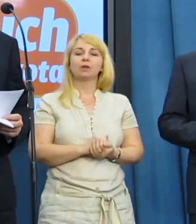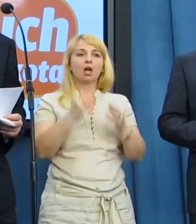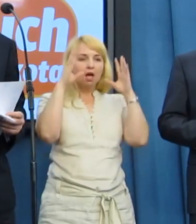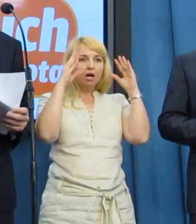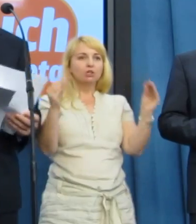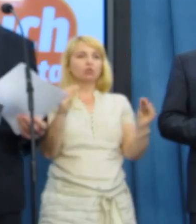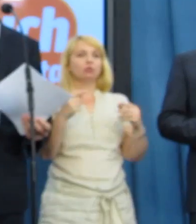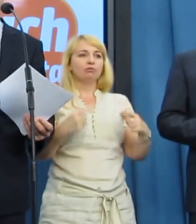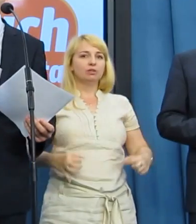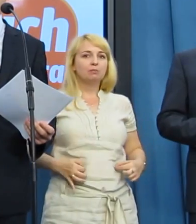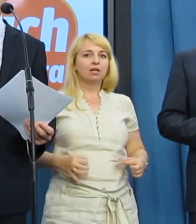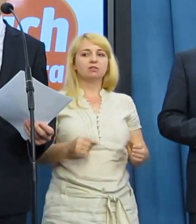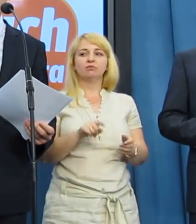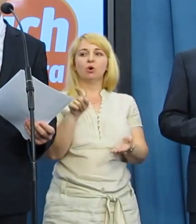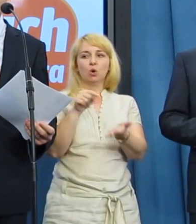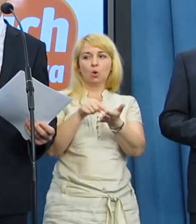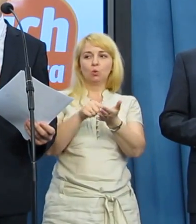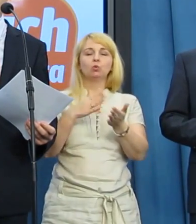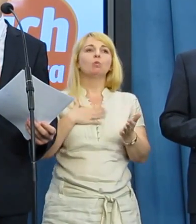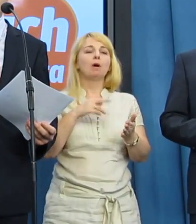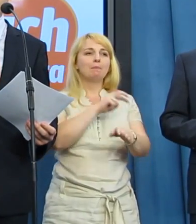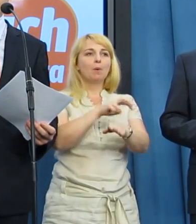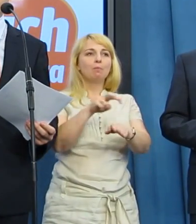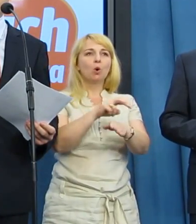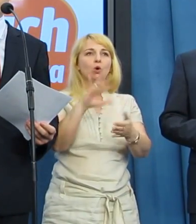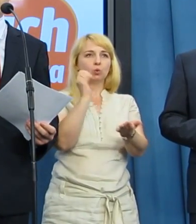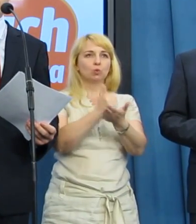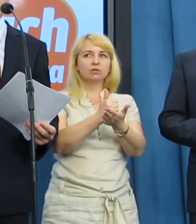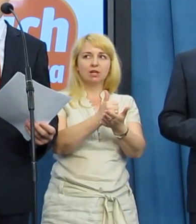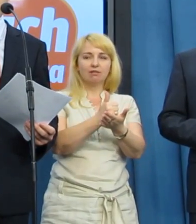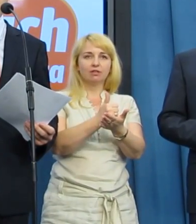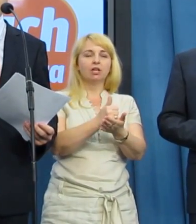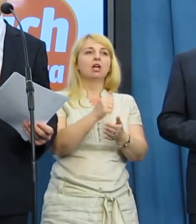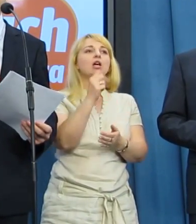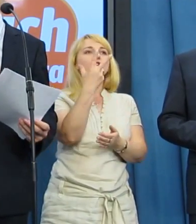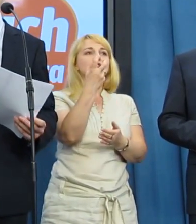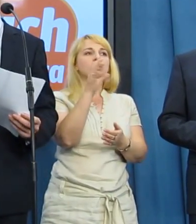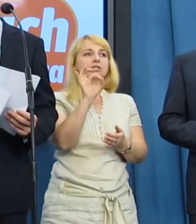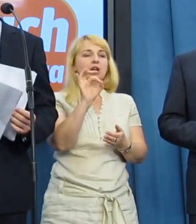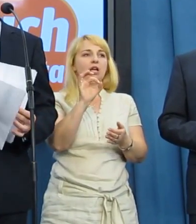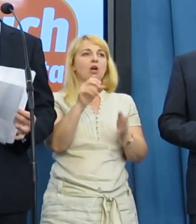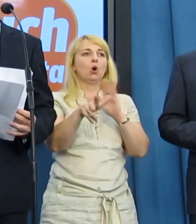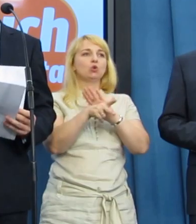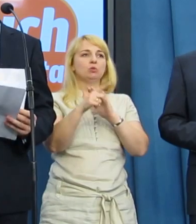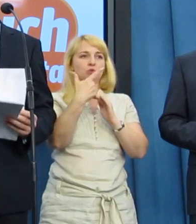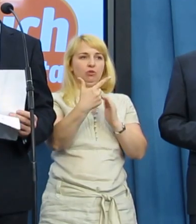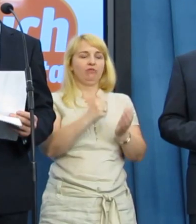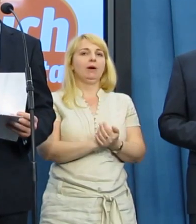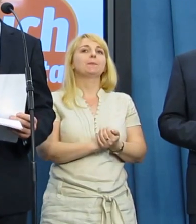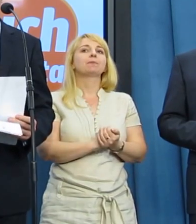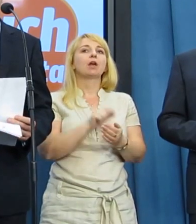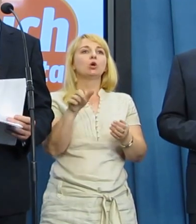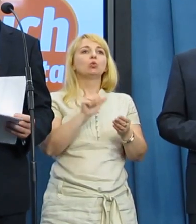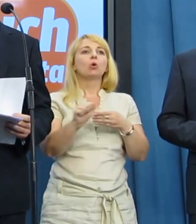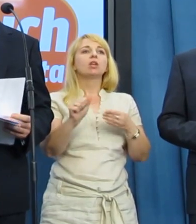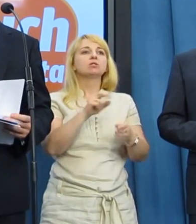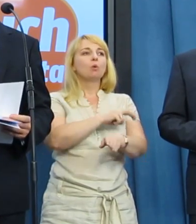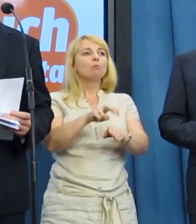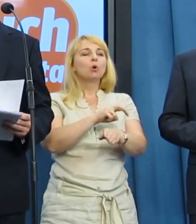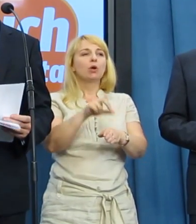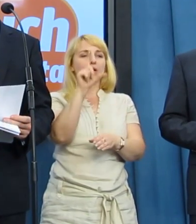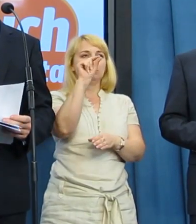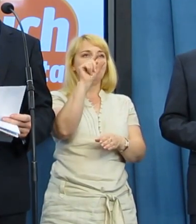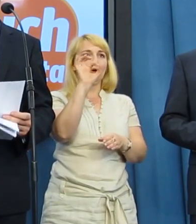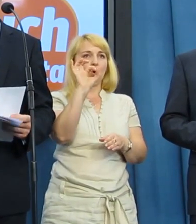Szanowni państwo, tu mam przed sobą projekt ustawy zawarty w druku nr 382. To jest projekt posłów Platformy Obywatelskiej, który